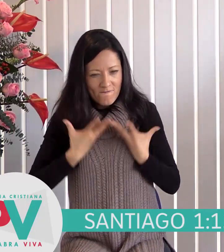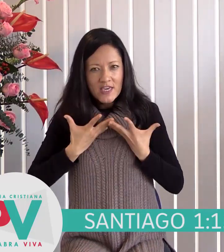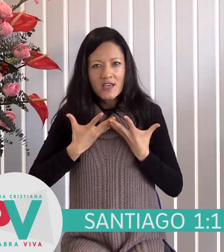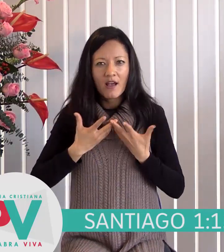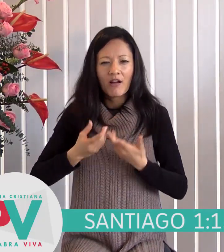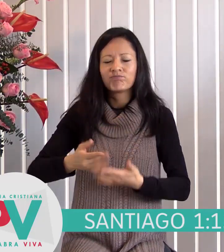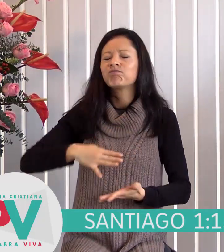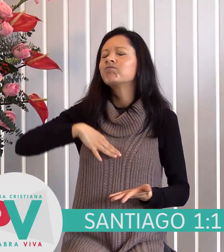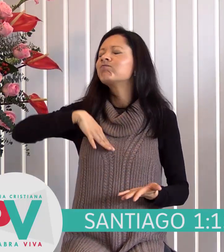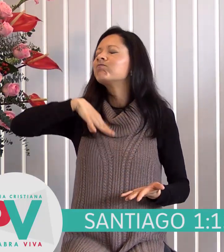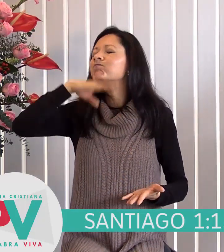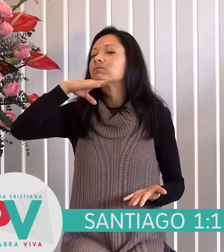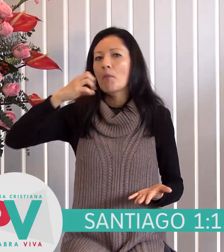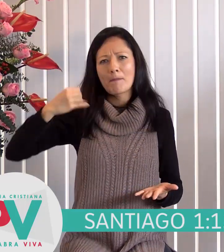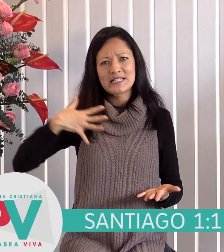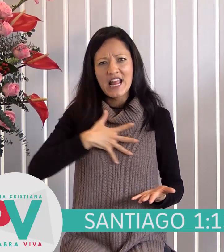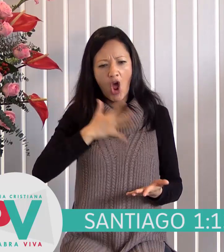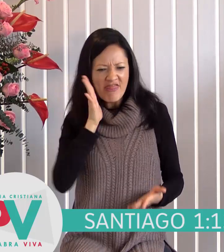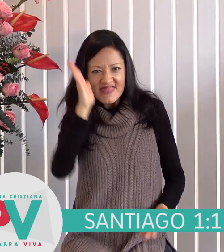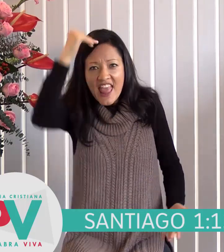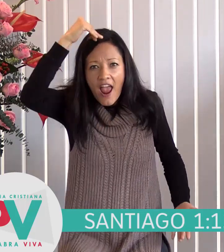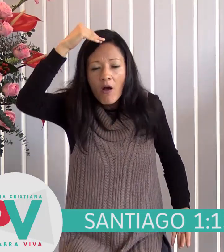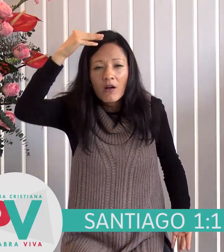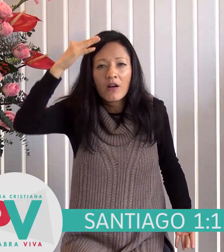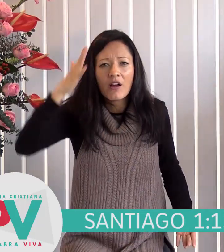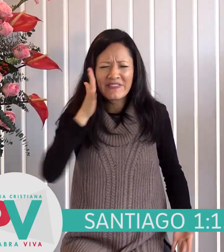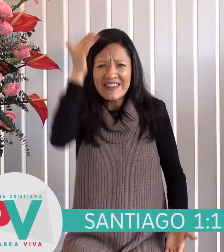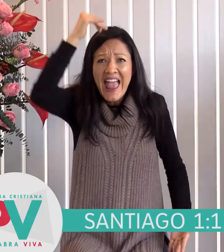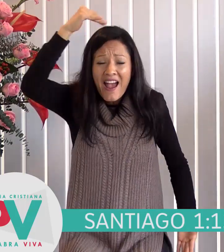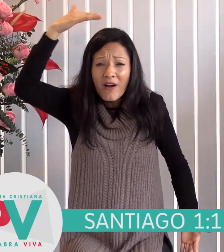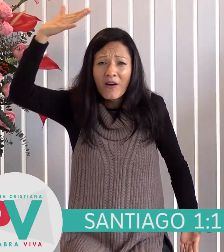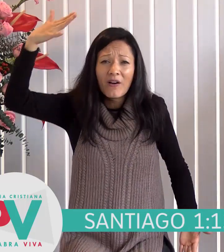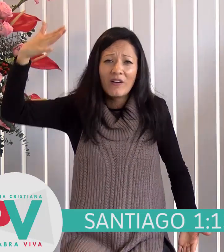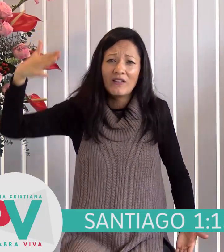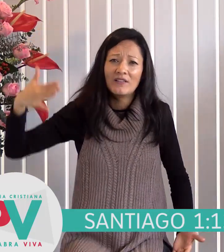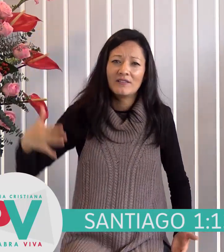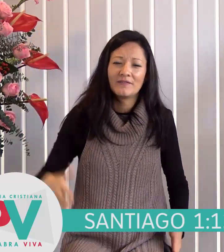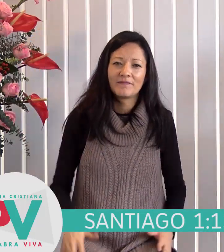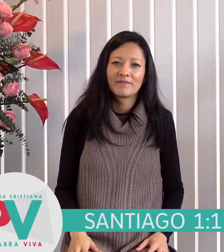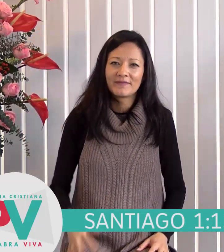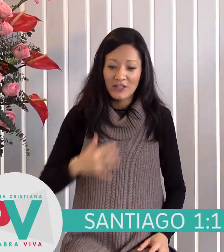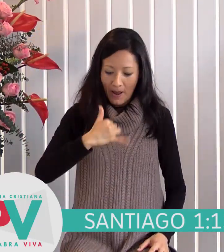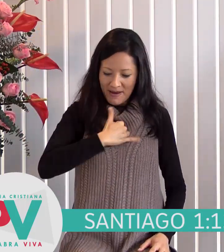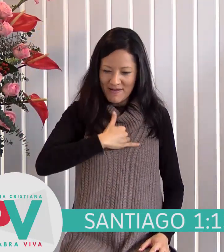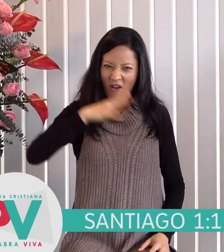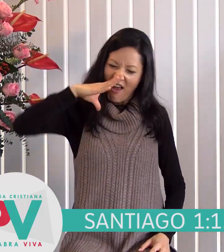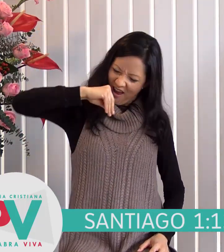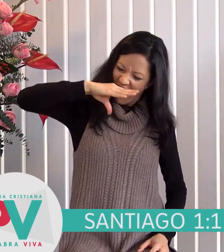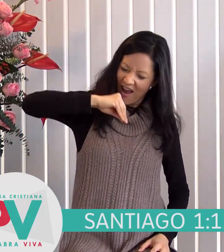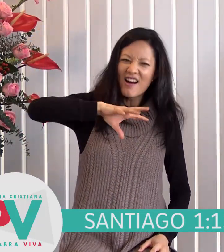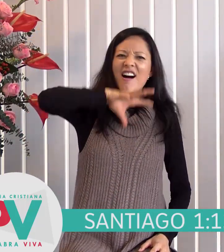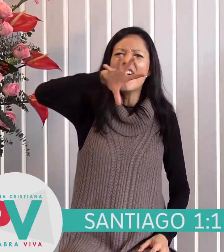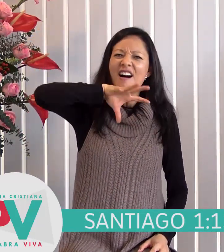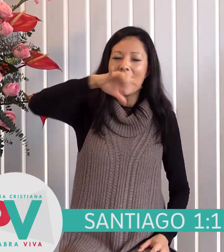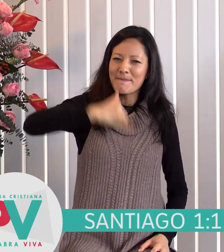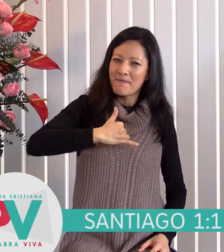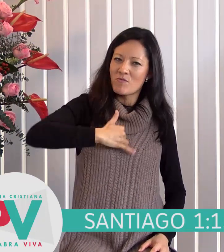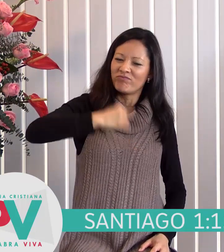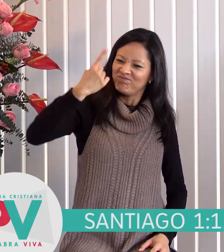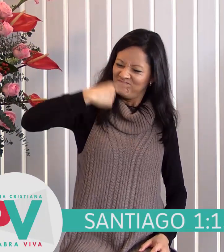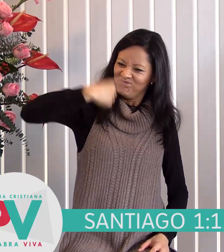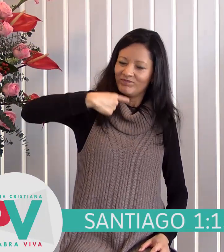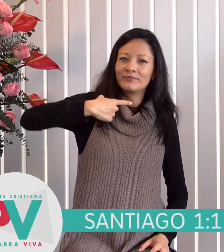lo sacia de misericordia, Diego. ¡Diego! Pero me hablaba a mí mismo, me gritaba a mí